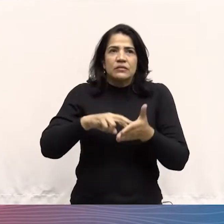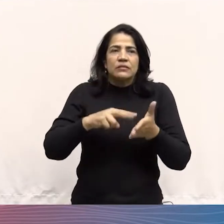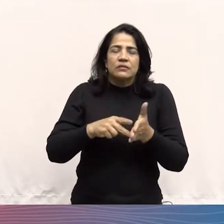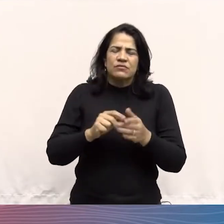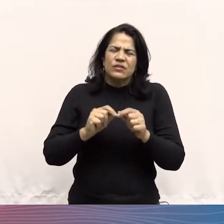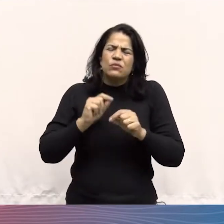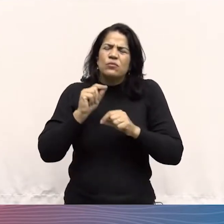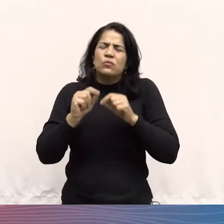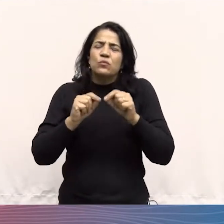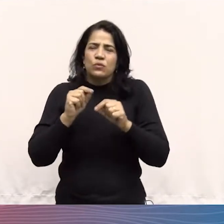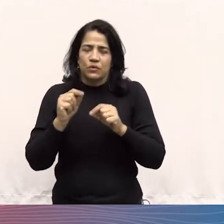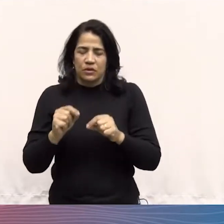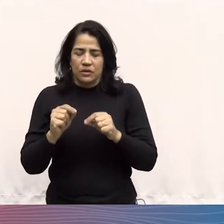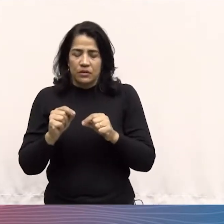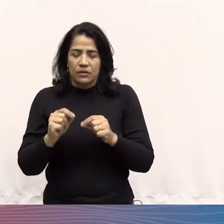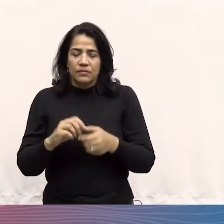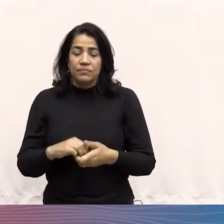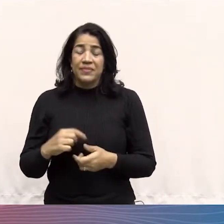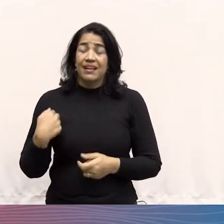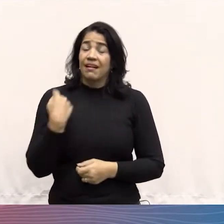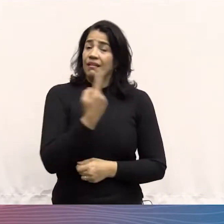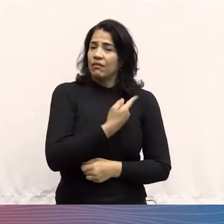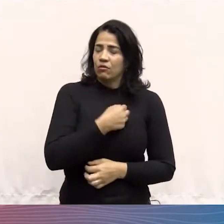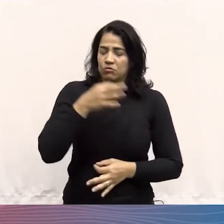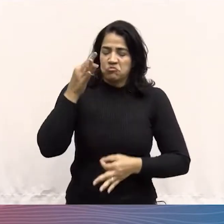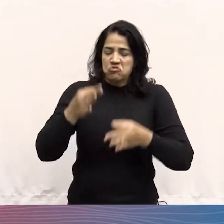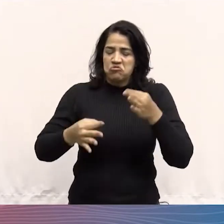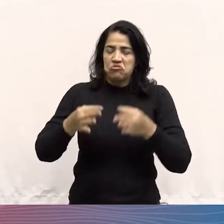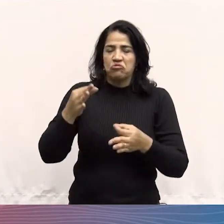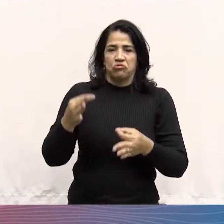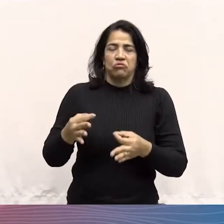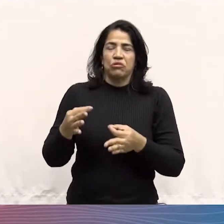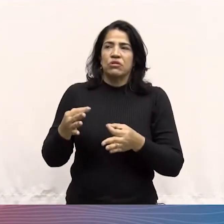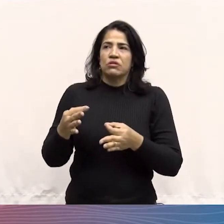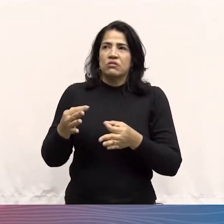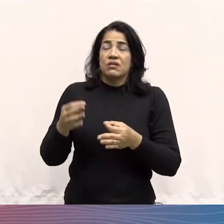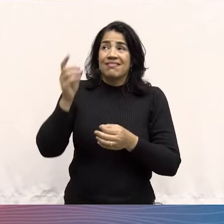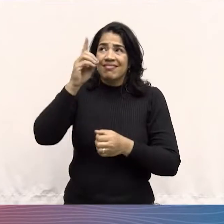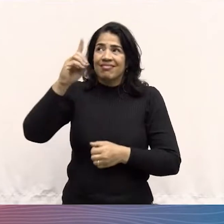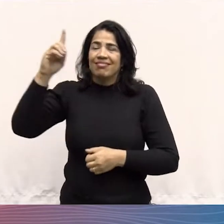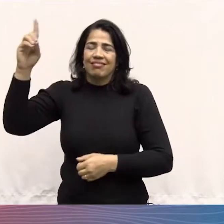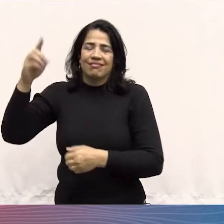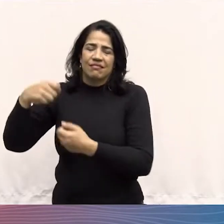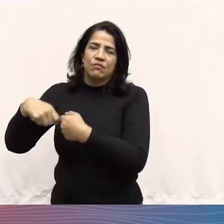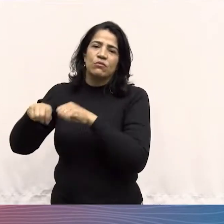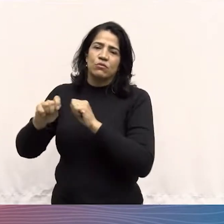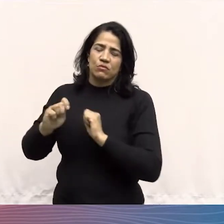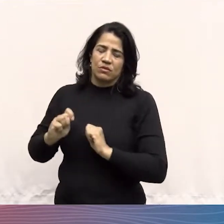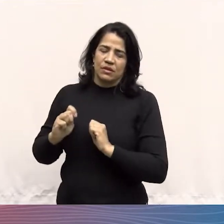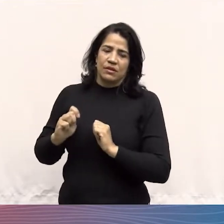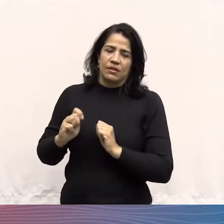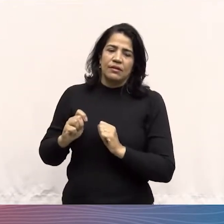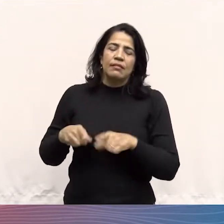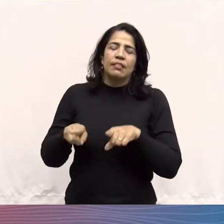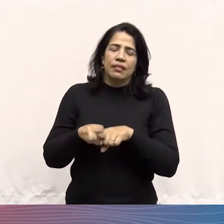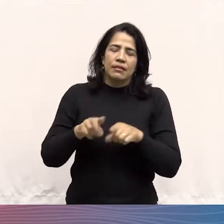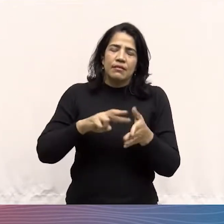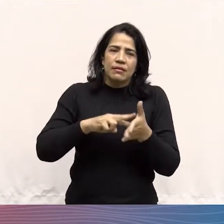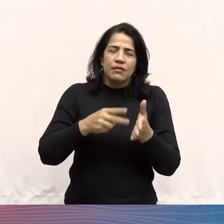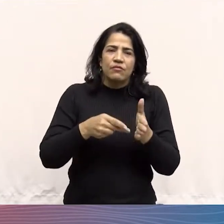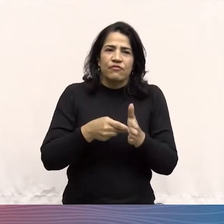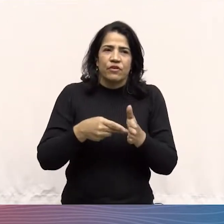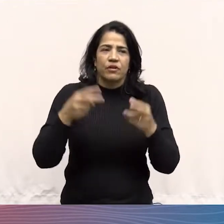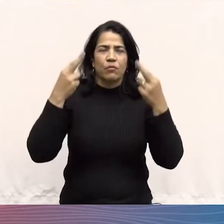animal tipifica o Cordeiro de Deus, que tira o pecado do mundo. Então, nesse